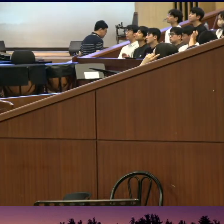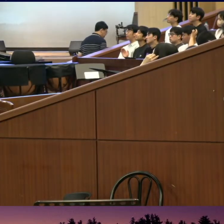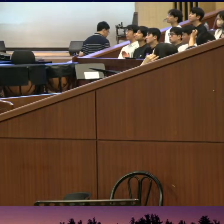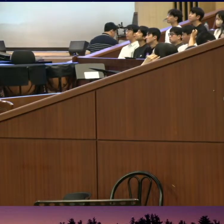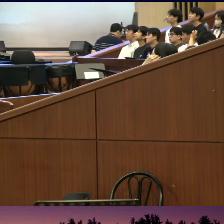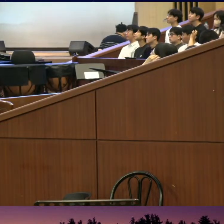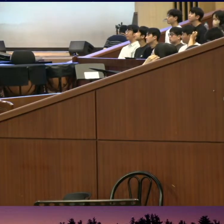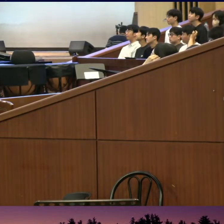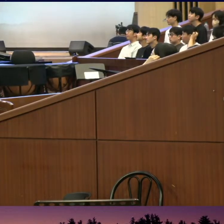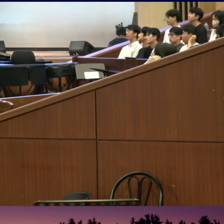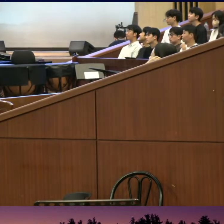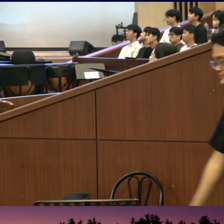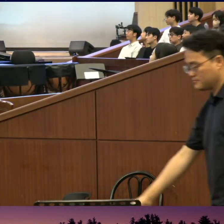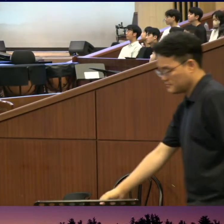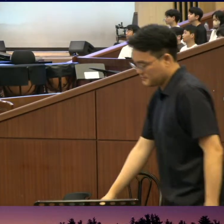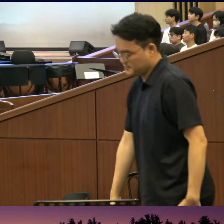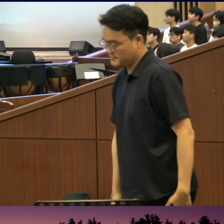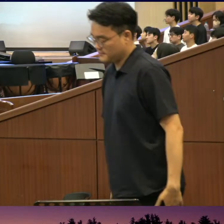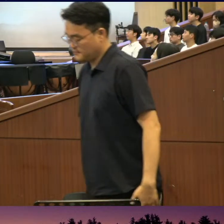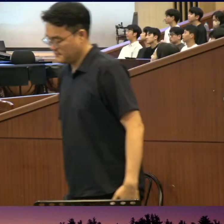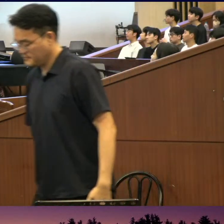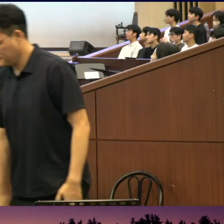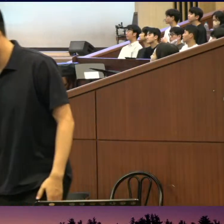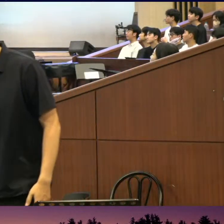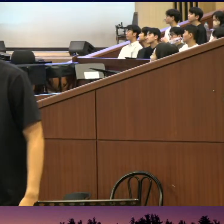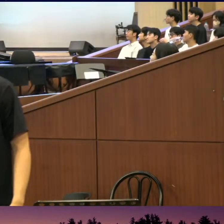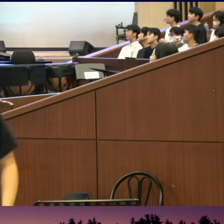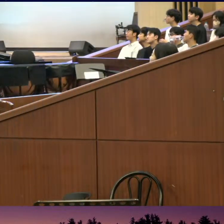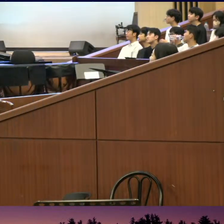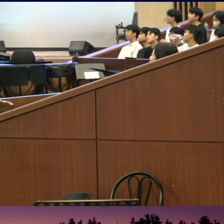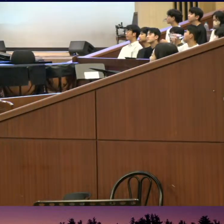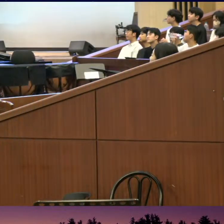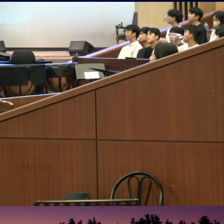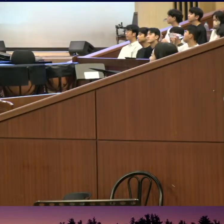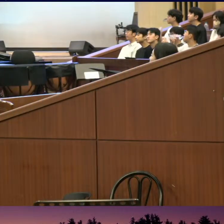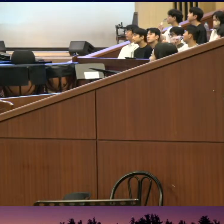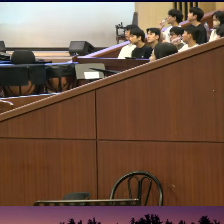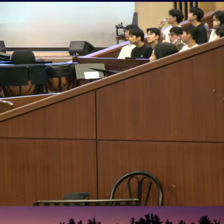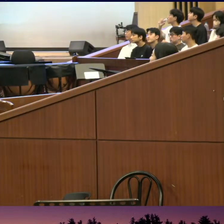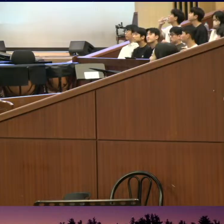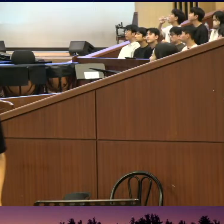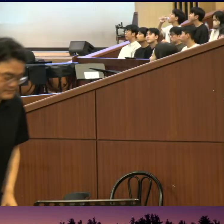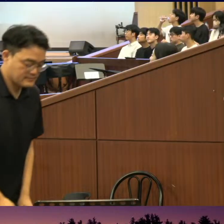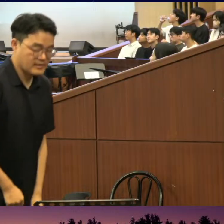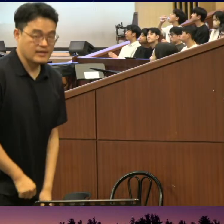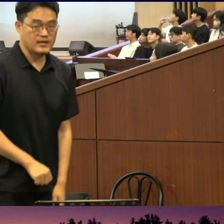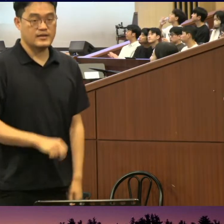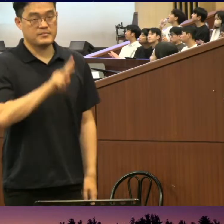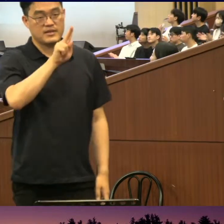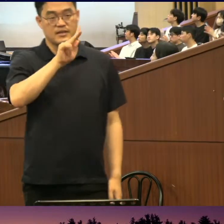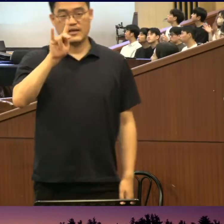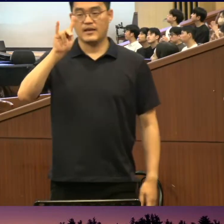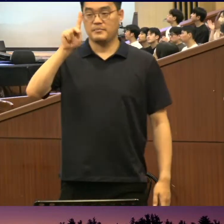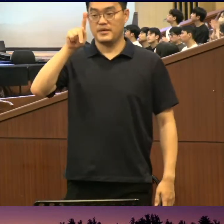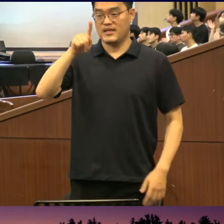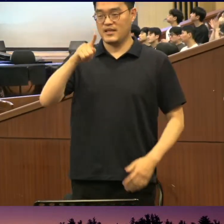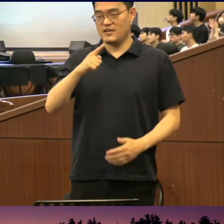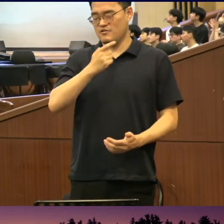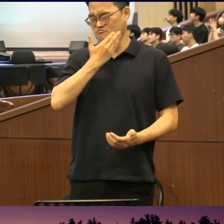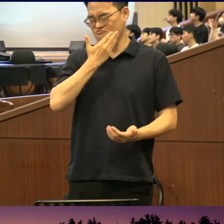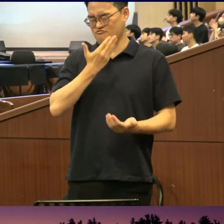자, 오늘 또 우리 VIP들을 박수로 환영했습니다. 중고동부를 위해서 박수합니다.